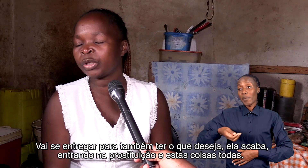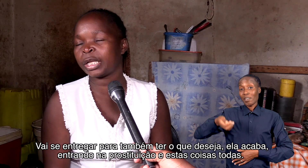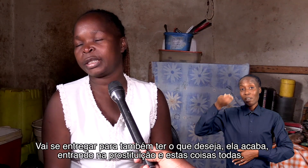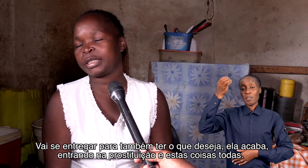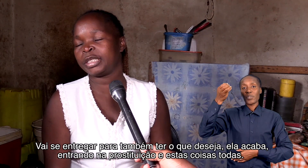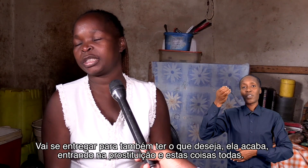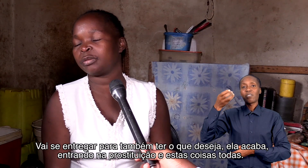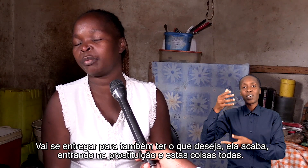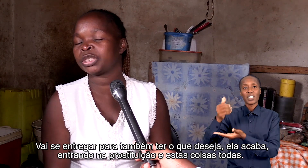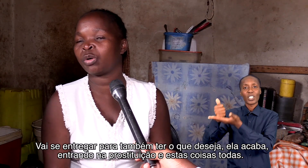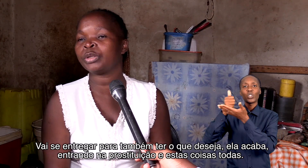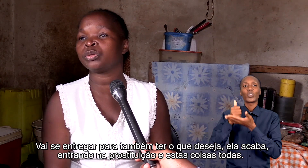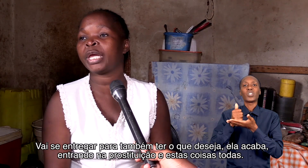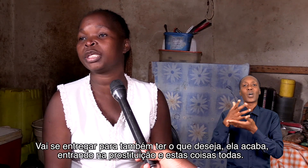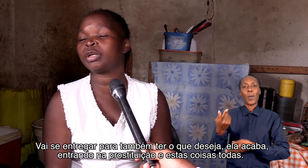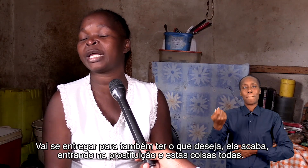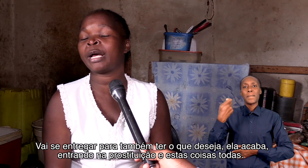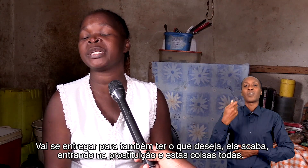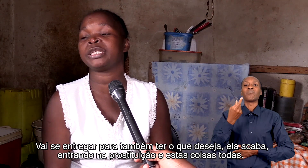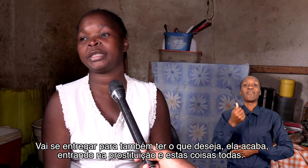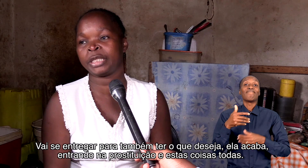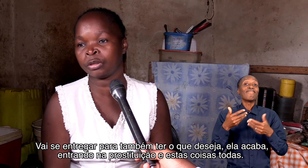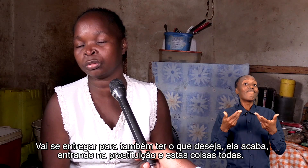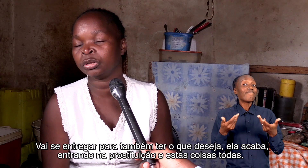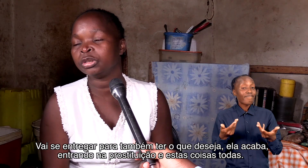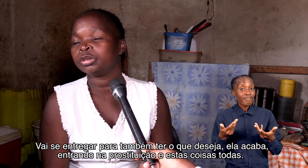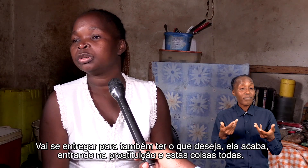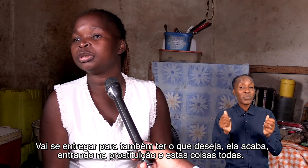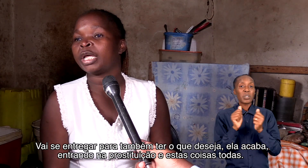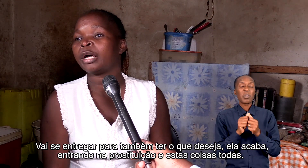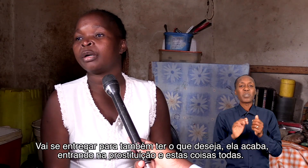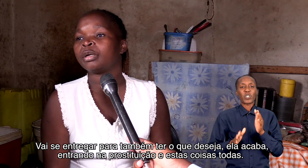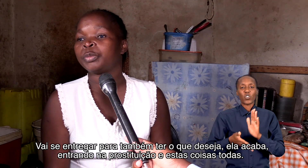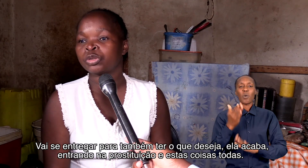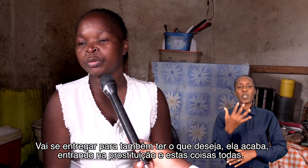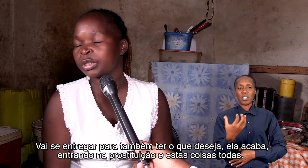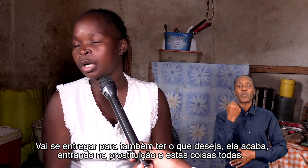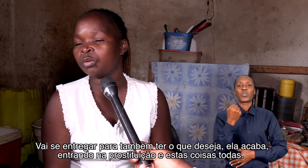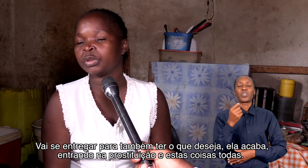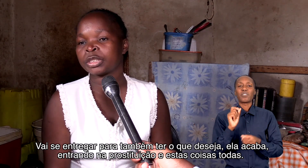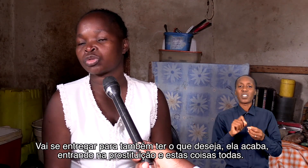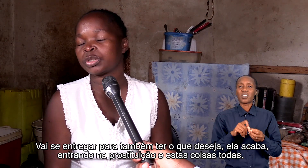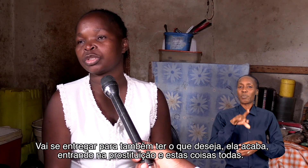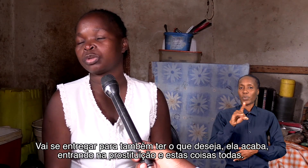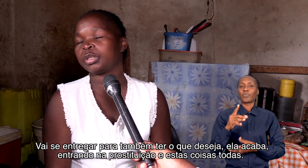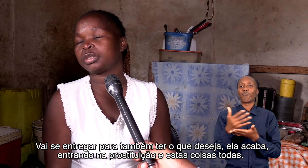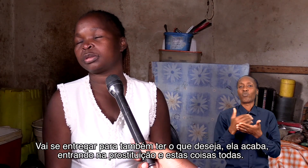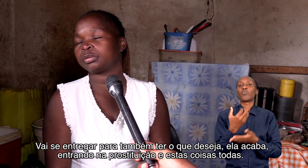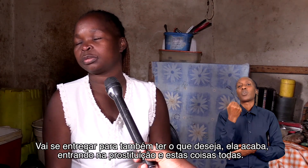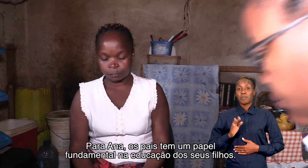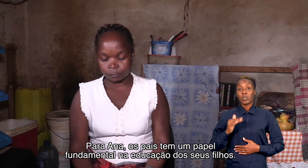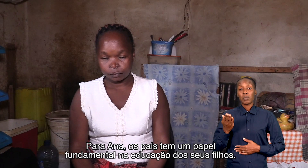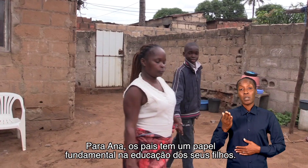ter o que ela deseja, mas enquanto não é aquilo, ela acaba se atirando na prostituição, nessas coisas